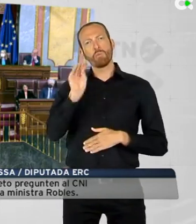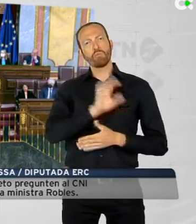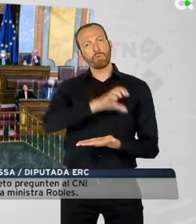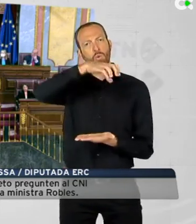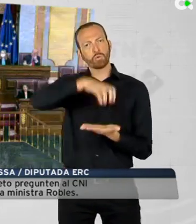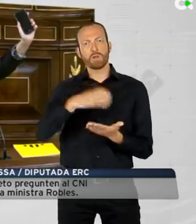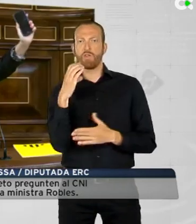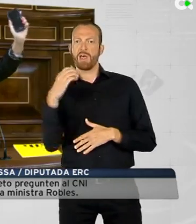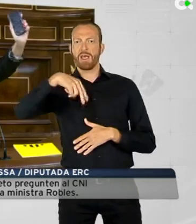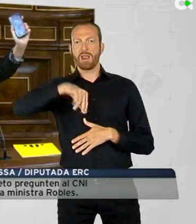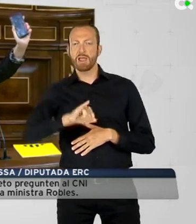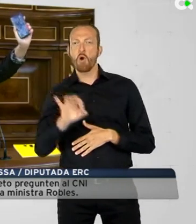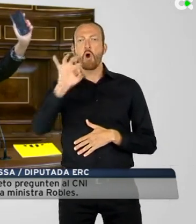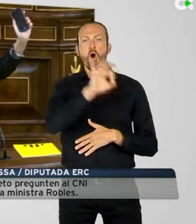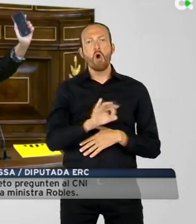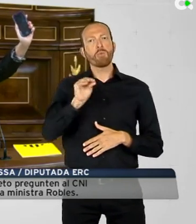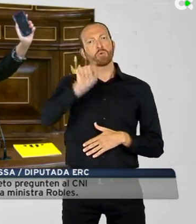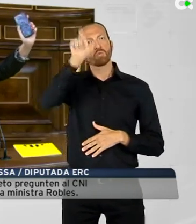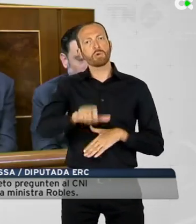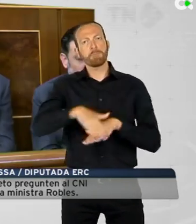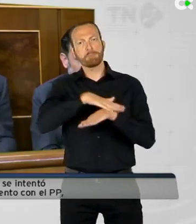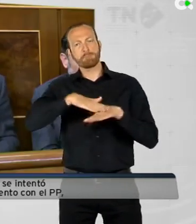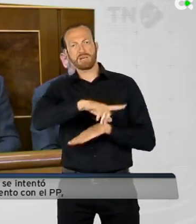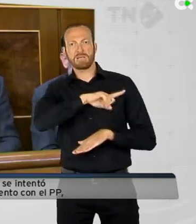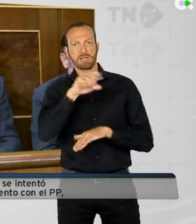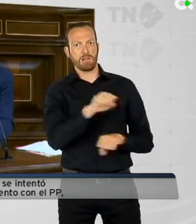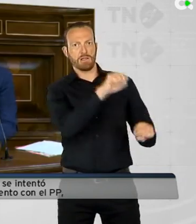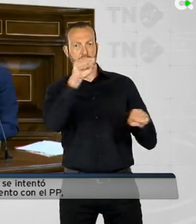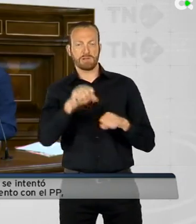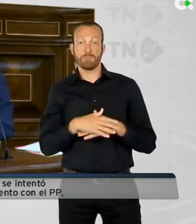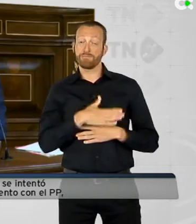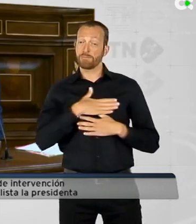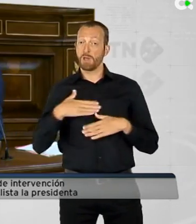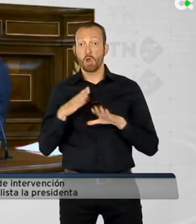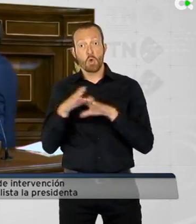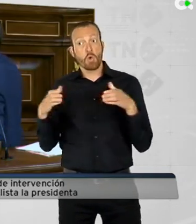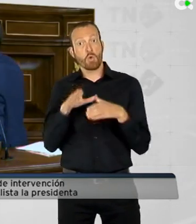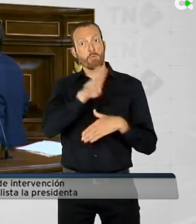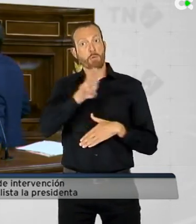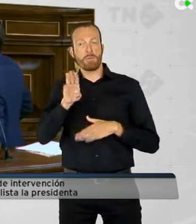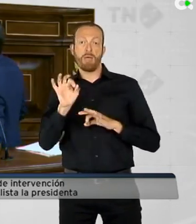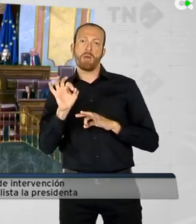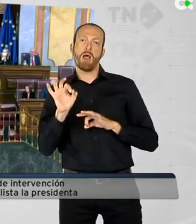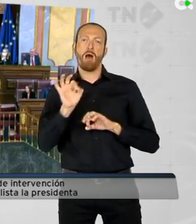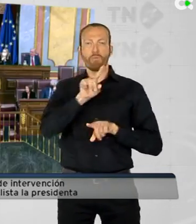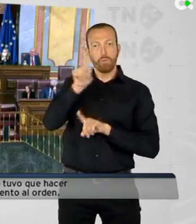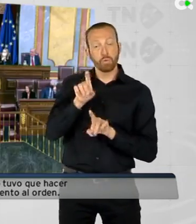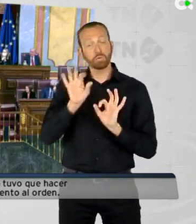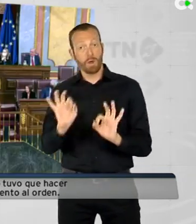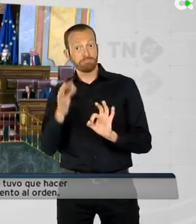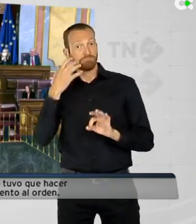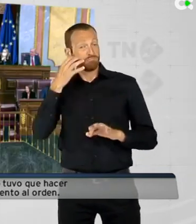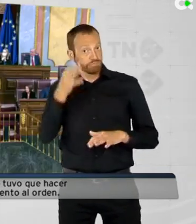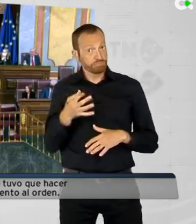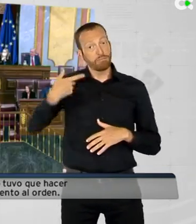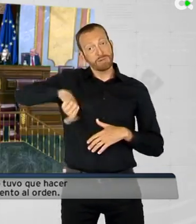al CNI o pregunten a la ministra Robles. Aunque se intentó el acercamiento con el PP, en el turno de intervención del Grupo Socialista, la presidenta del Congreso